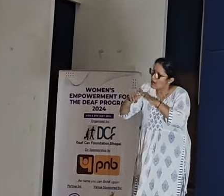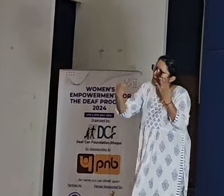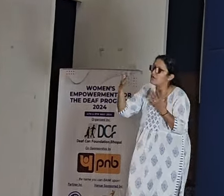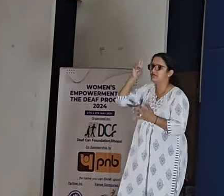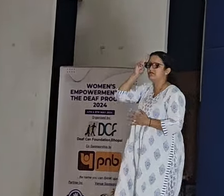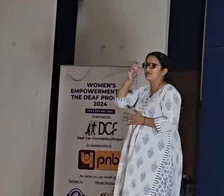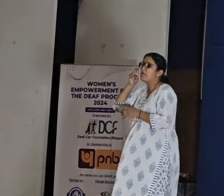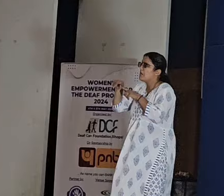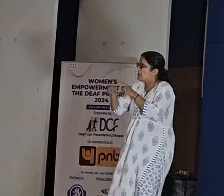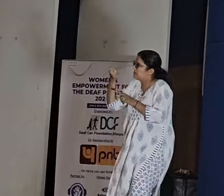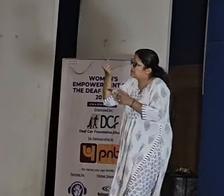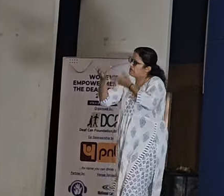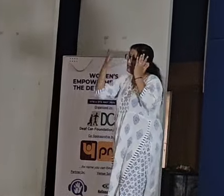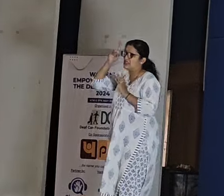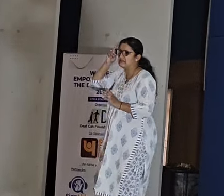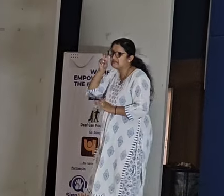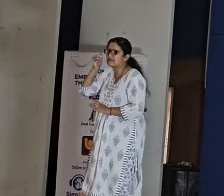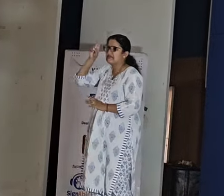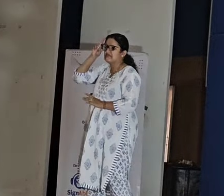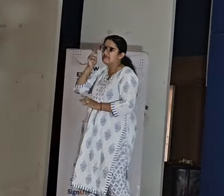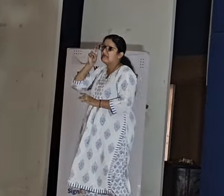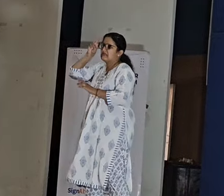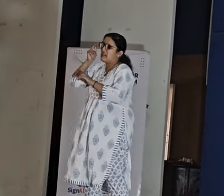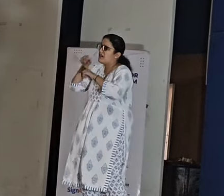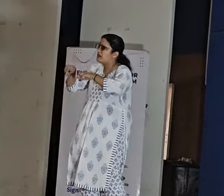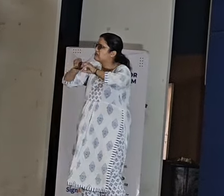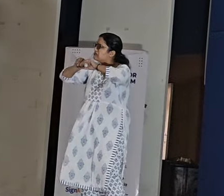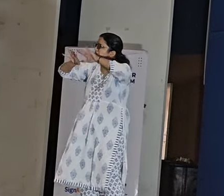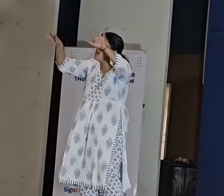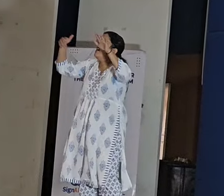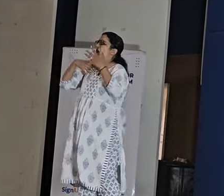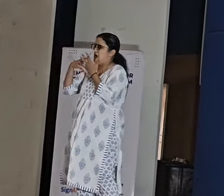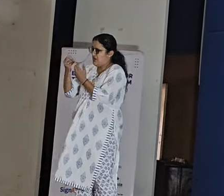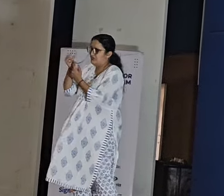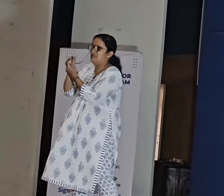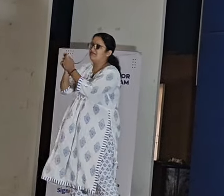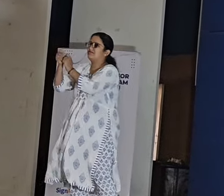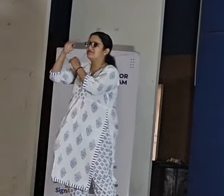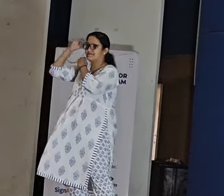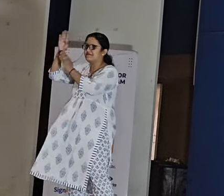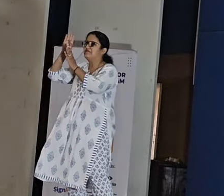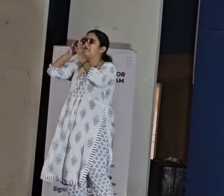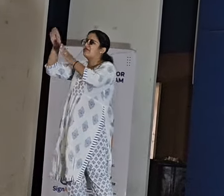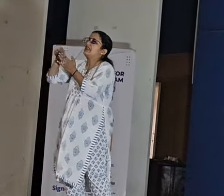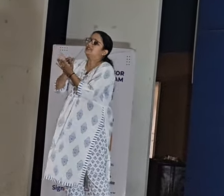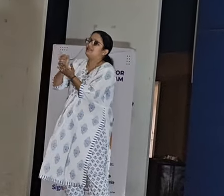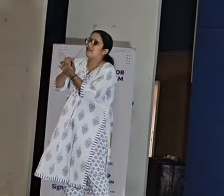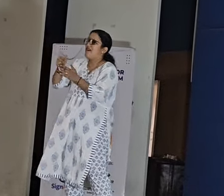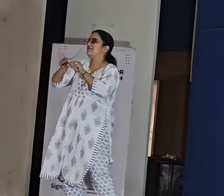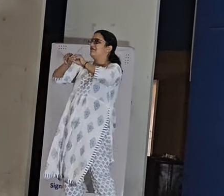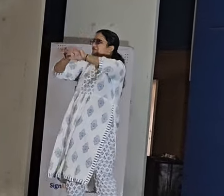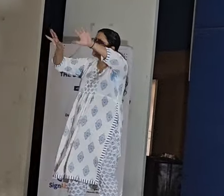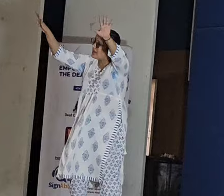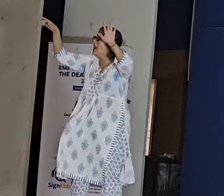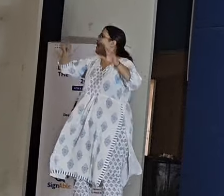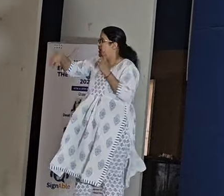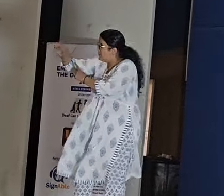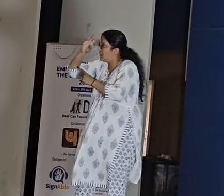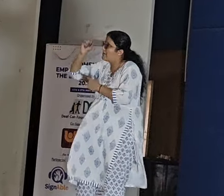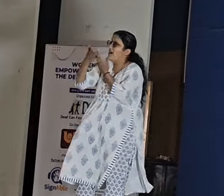अच्छी बात नहीं होती है, आप मतलब ऐसे यूज कर सकते हैं कि प्लीज ये साइन लैंग्वेज आप यूज करें, इंडियन साइन लैंग्वेज का